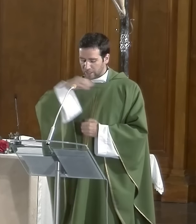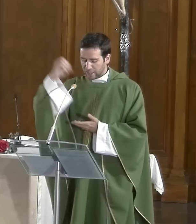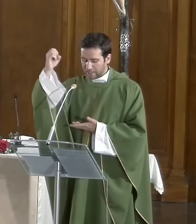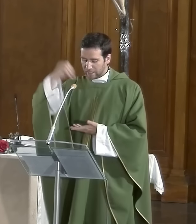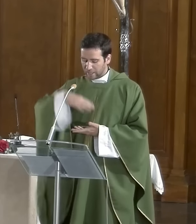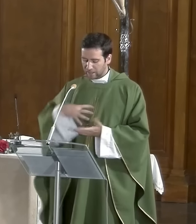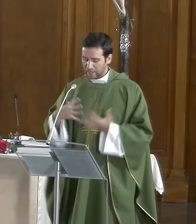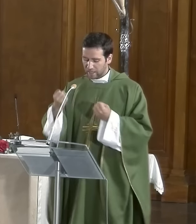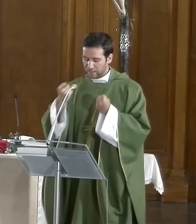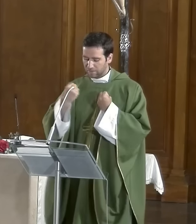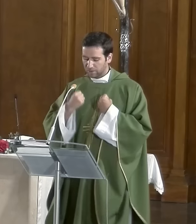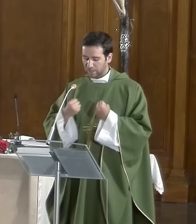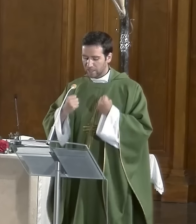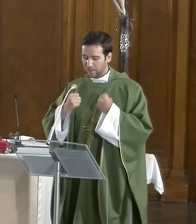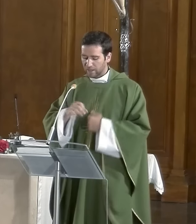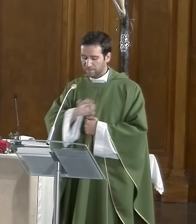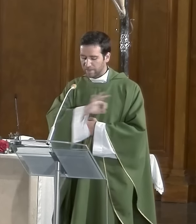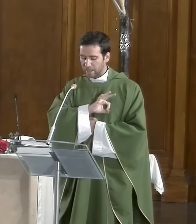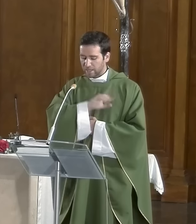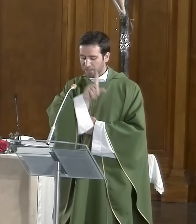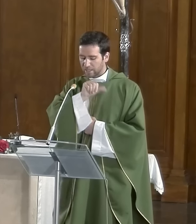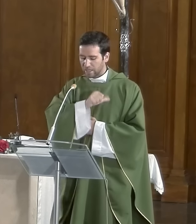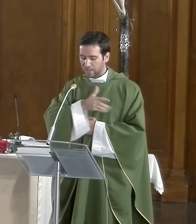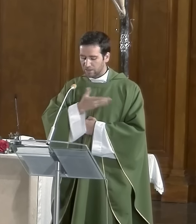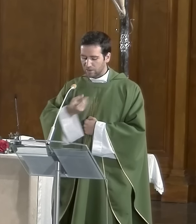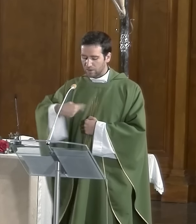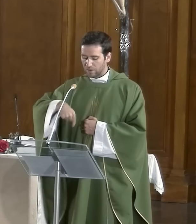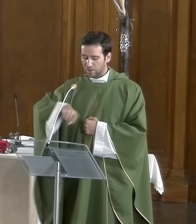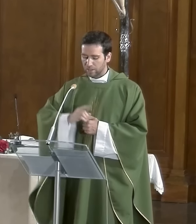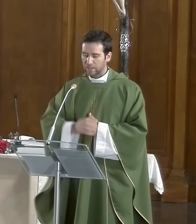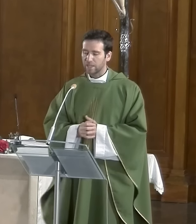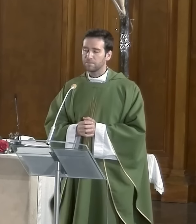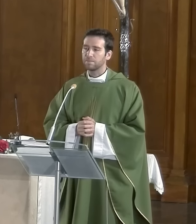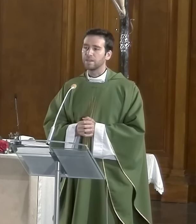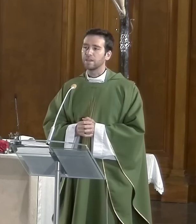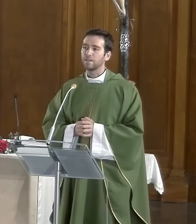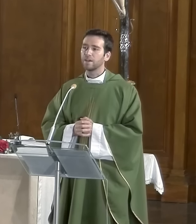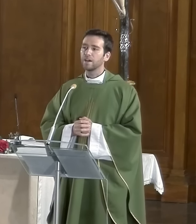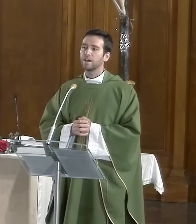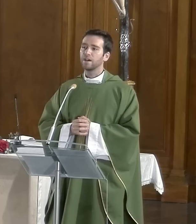de gracia y fortaleza, Señor, ten piedad.